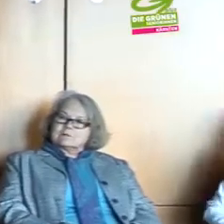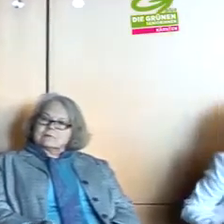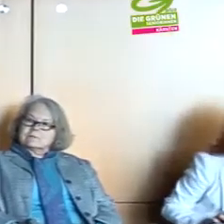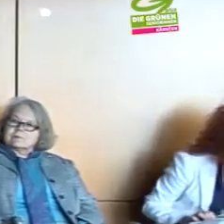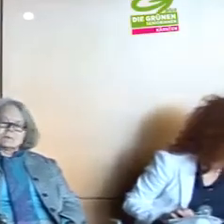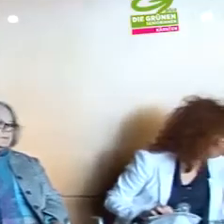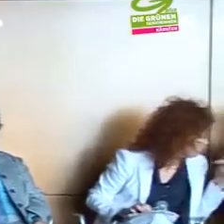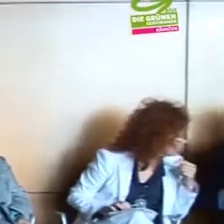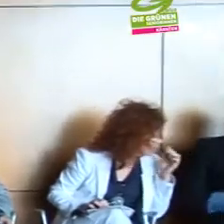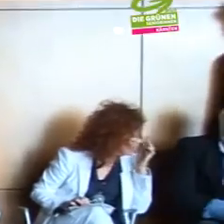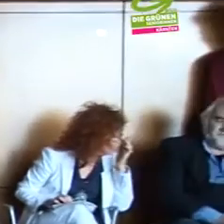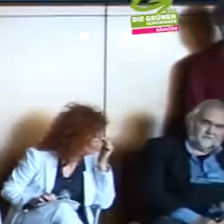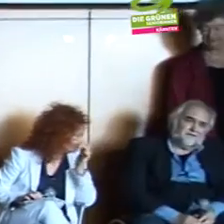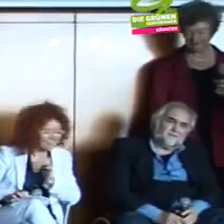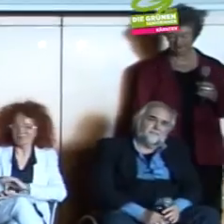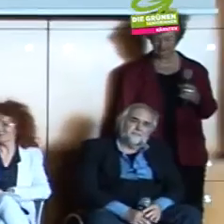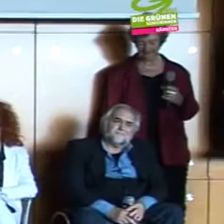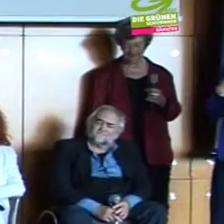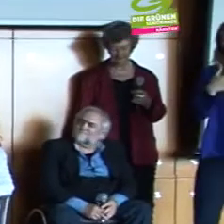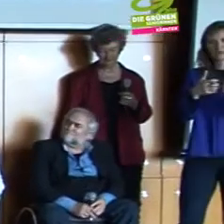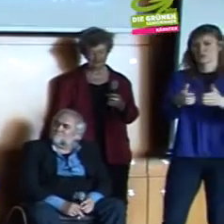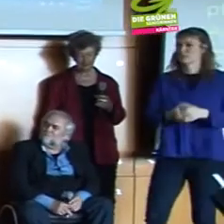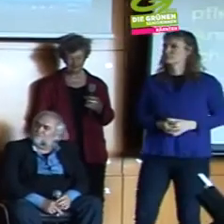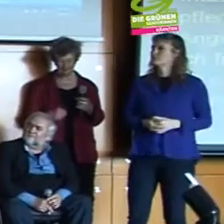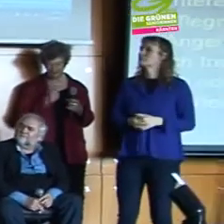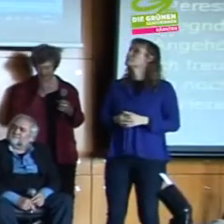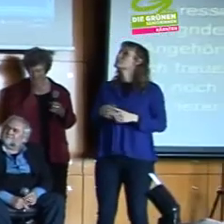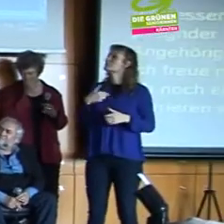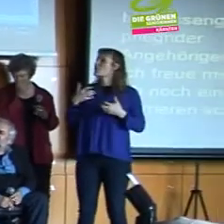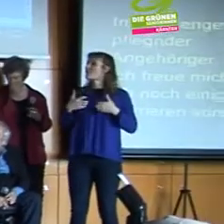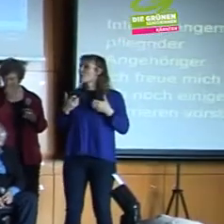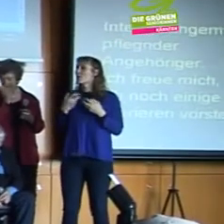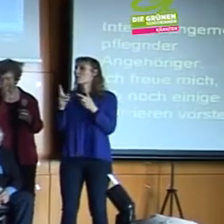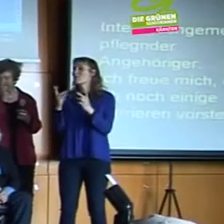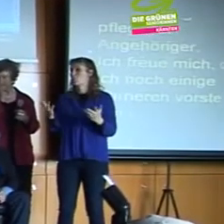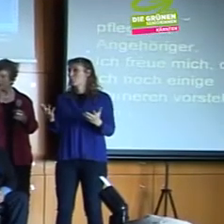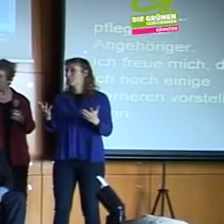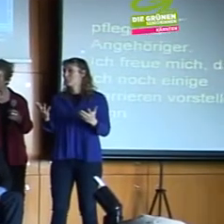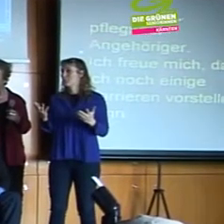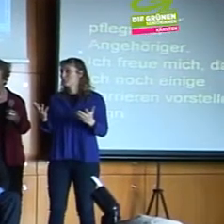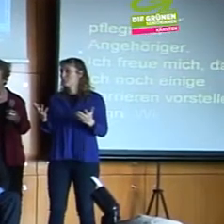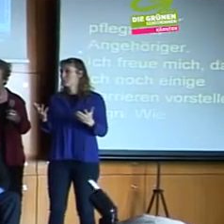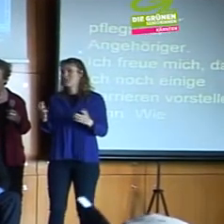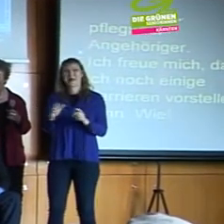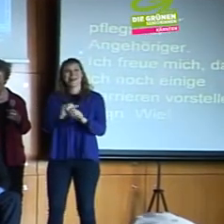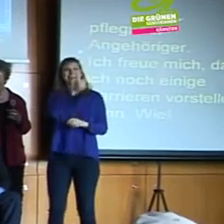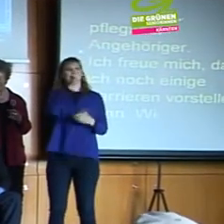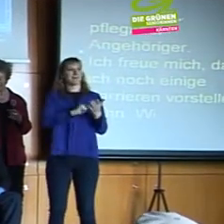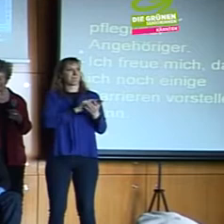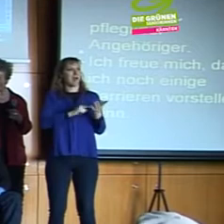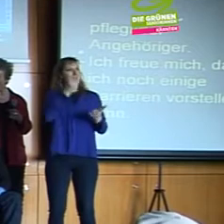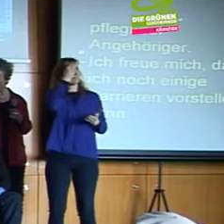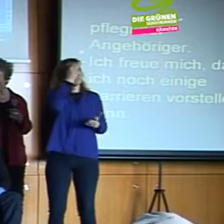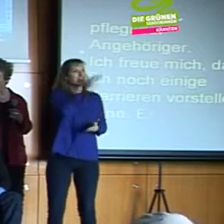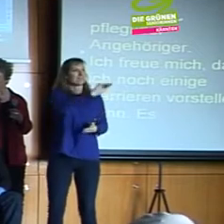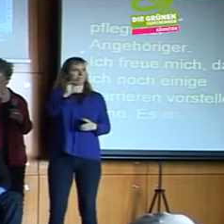auch selbst erleben können, vorstellen zu können. Ich freue mich deshalb, weil es eigentlich zum ersten Mal ist, dass wir darauf aufmerksam